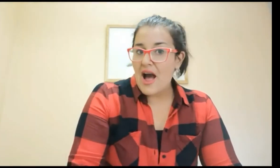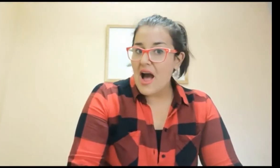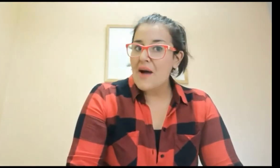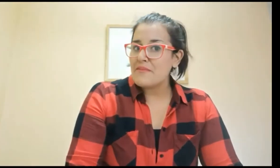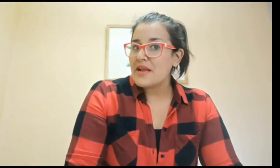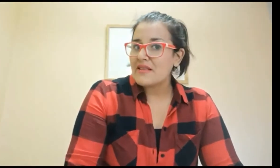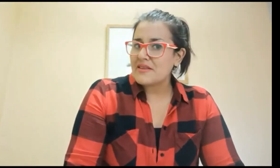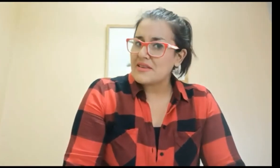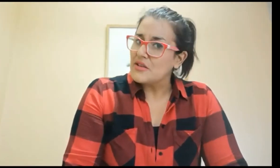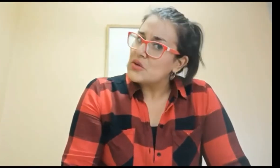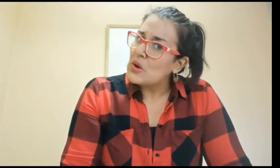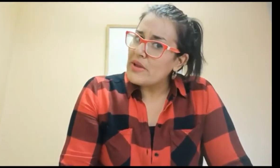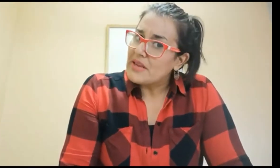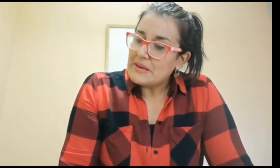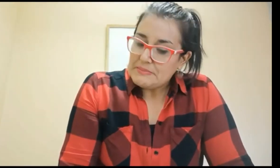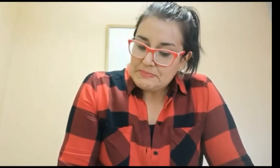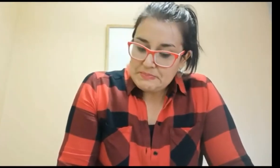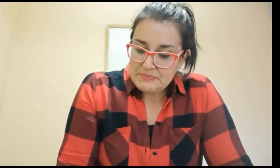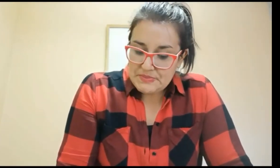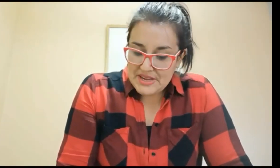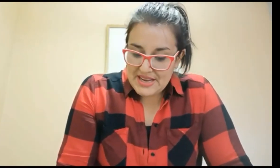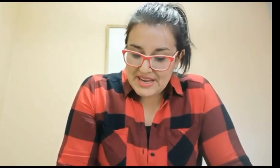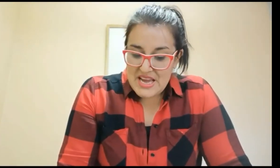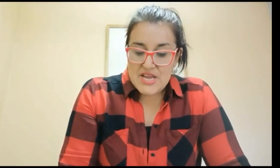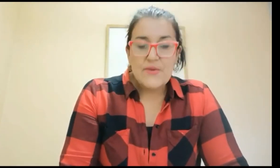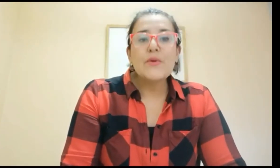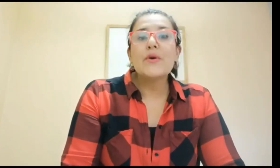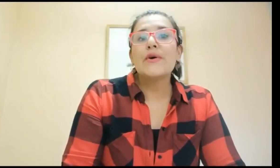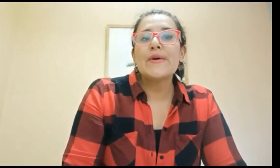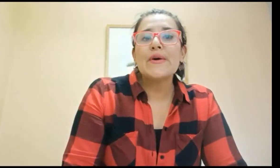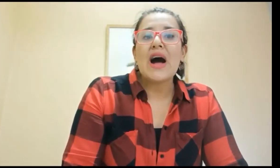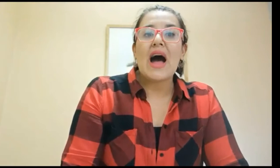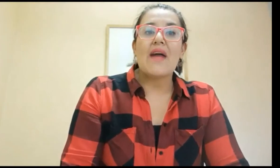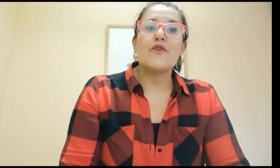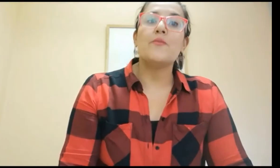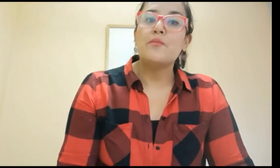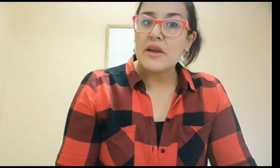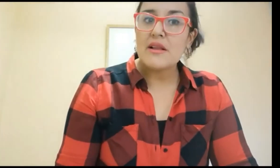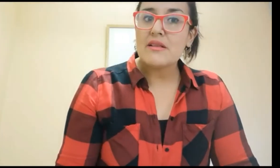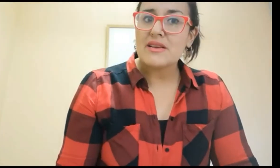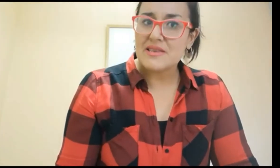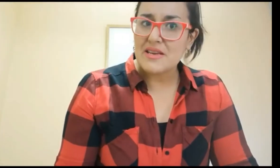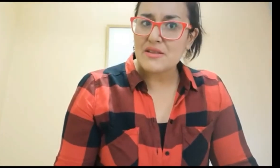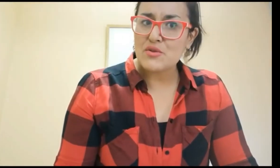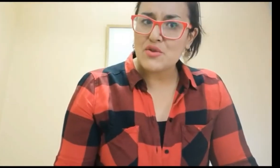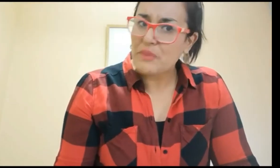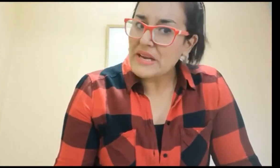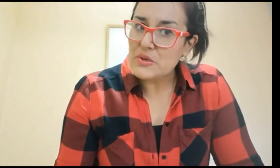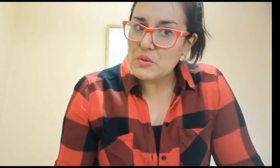a 1.350 y un gorro a 2.300 pesos.